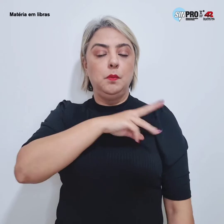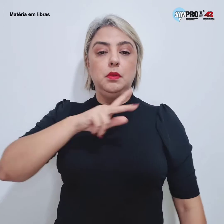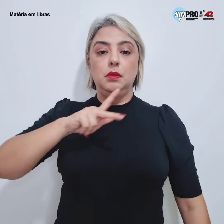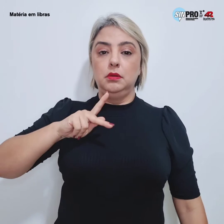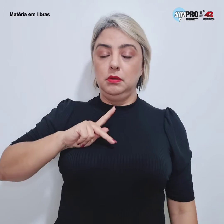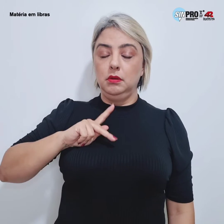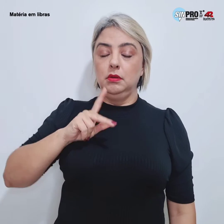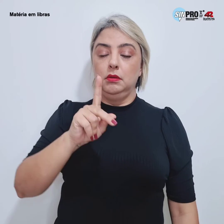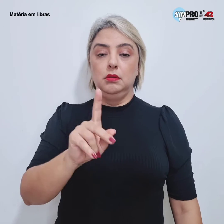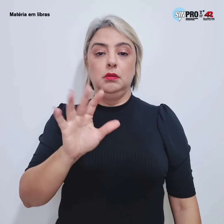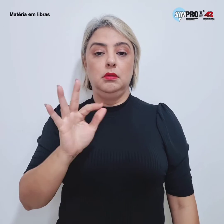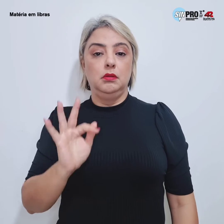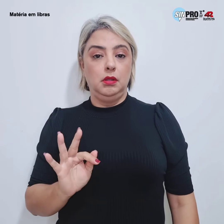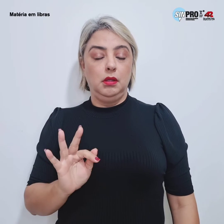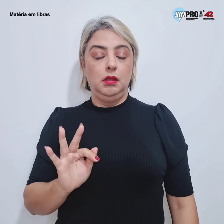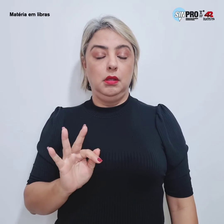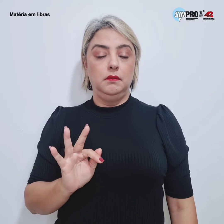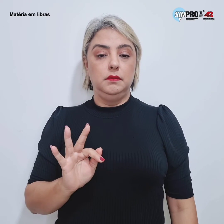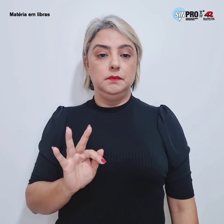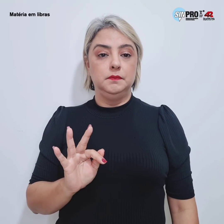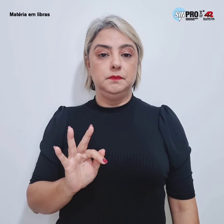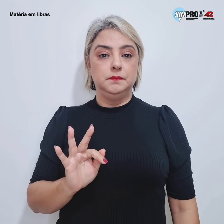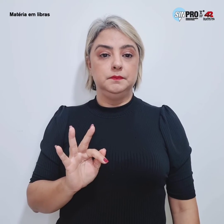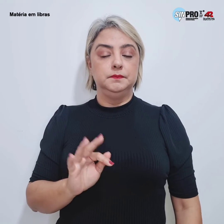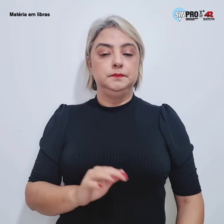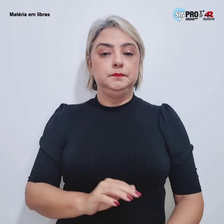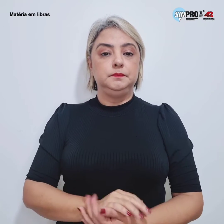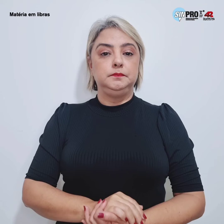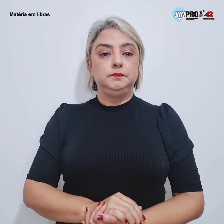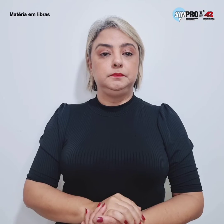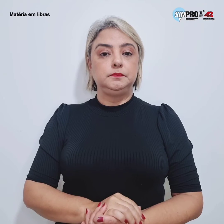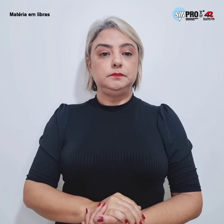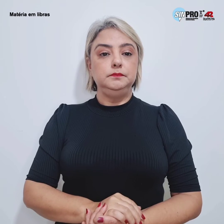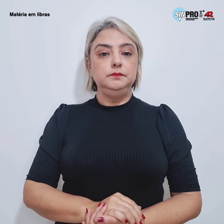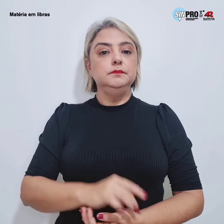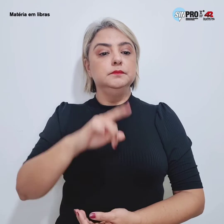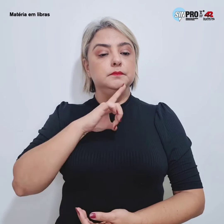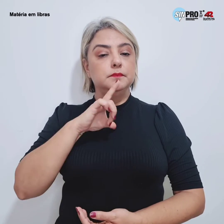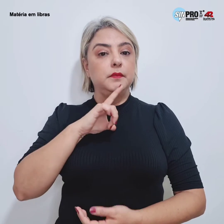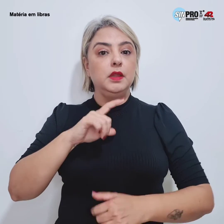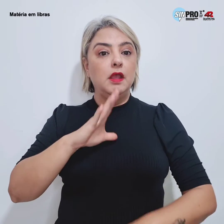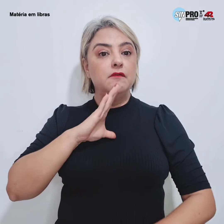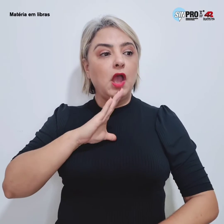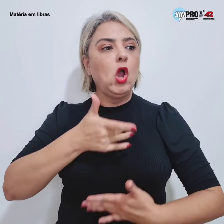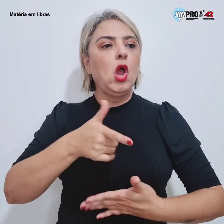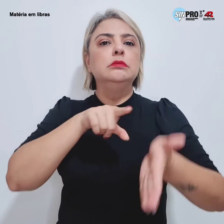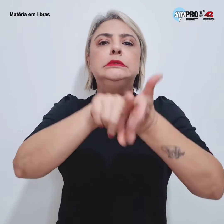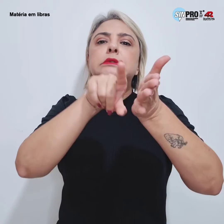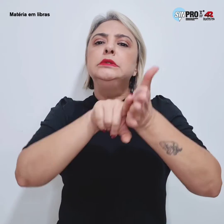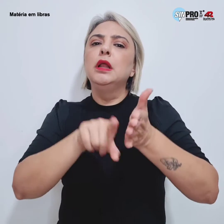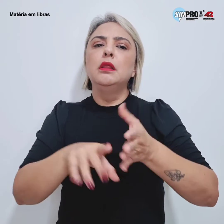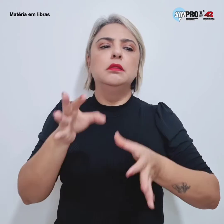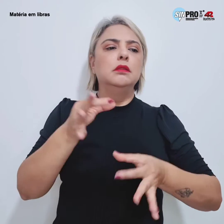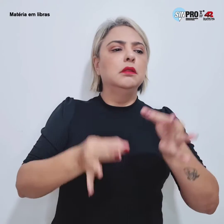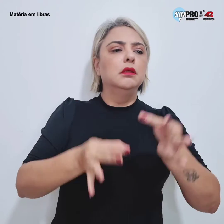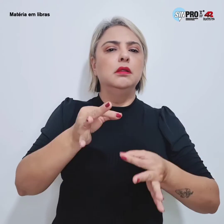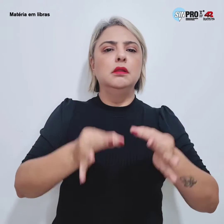O Ministério Público do Distrito Federal e Territórios, MPDFT, teve coragem de questionar